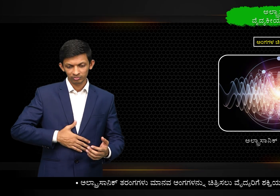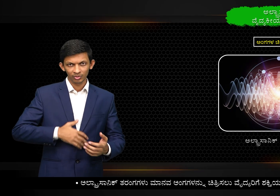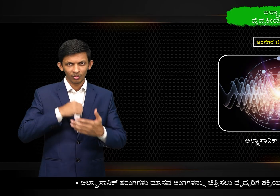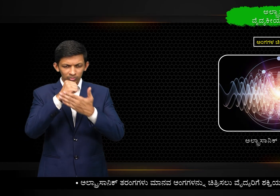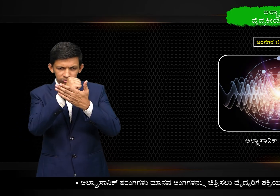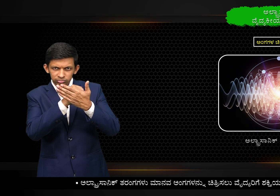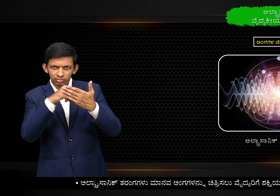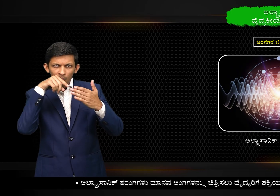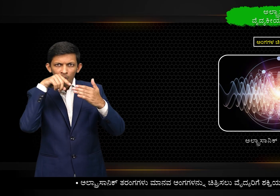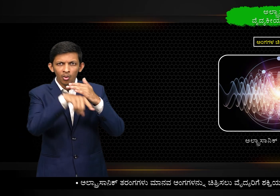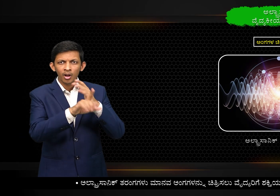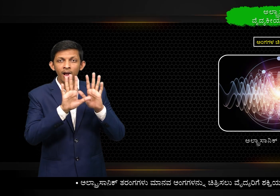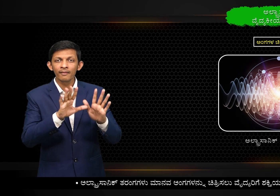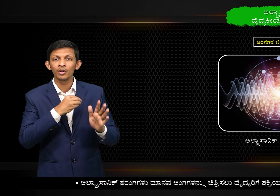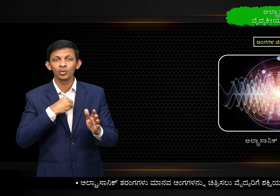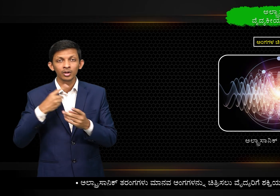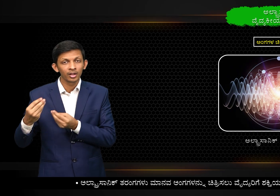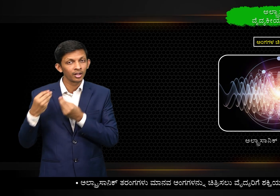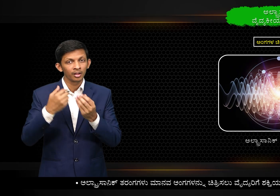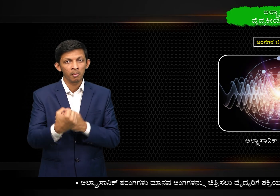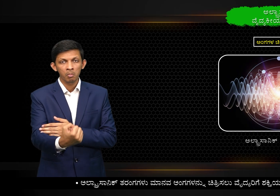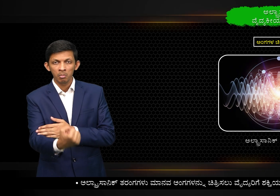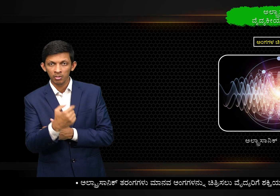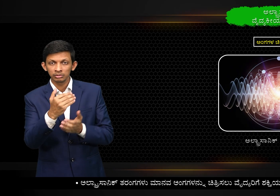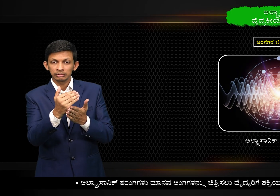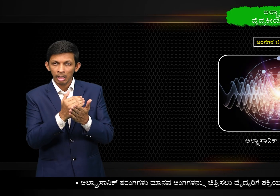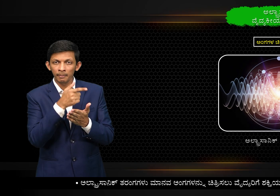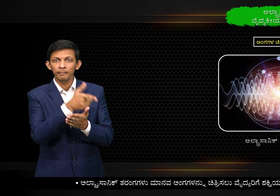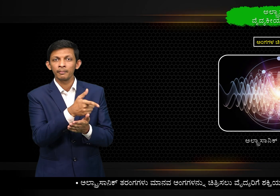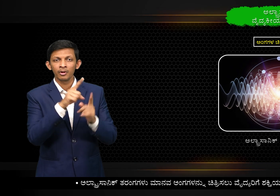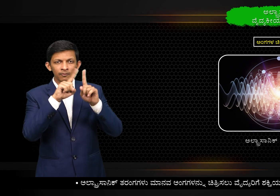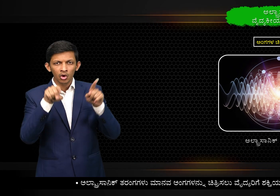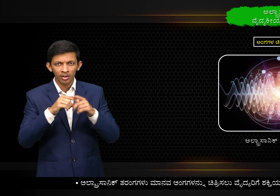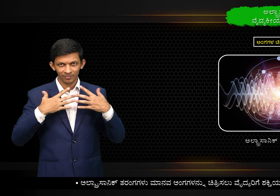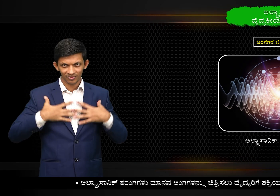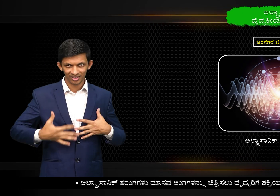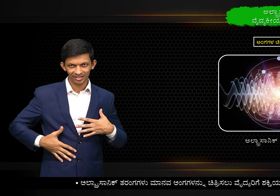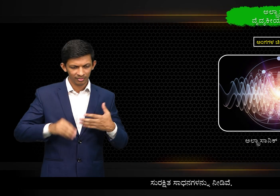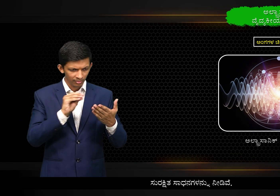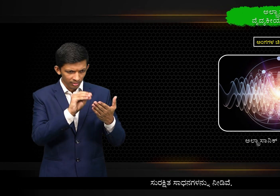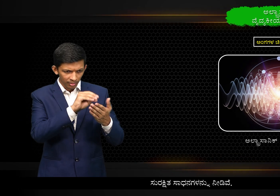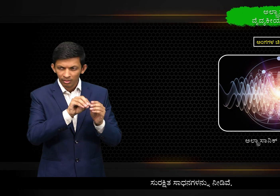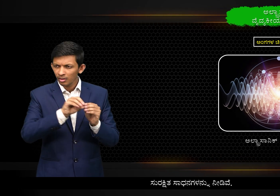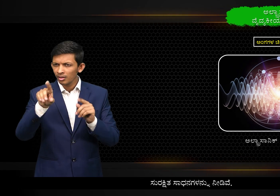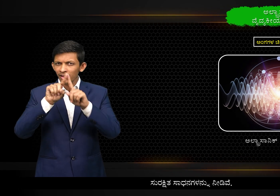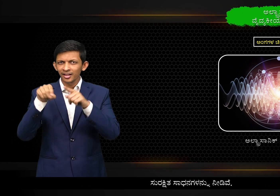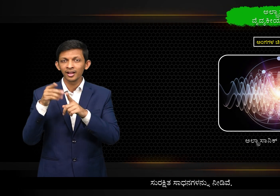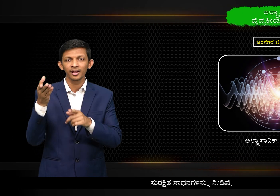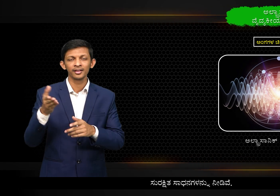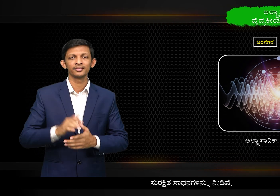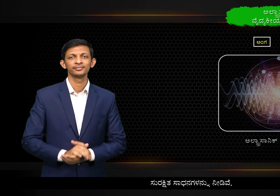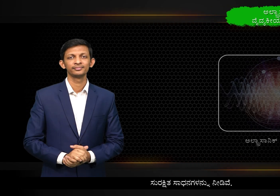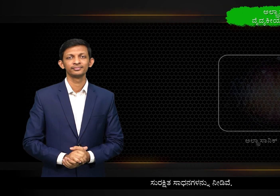ಅಲ್ಟ್ರಾಸಾನಿಕ್ ತರಂಗಗಳು ಮಾನವನ ಅಂಗಗಳನ್ನು ಚಿತ್ರಿಸಲು ವೈದ್ಯರಿಗೆ ಶಕ್ತಿಯುತ ಮತ್ತು ಸುರಕ್ಷಿತ